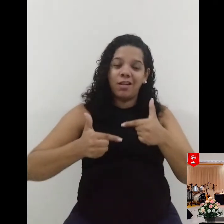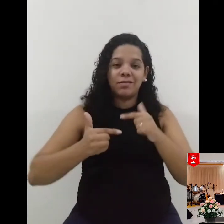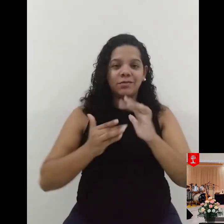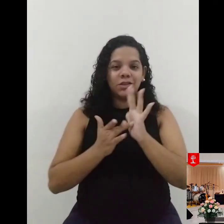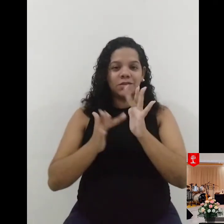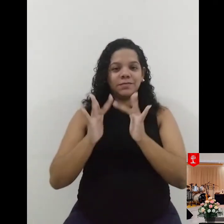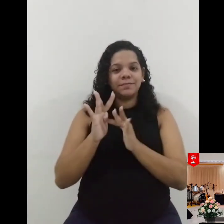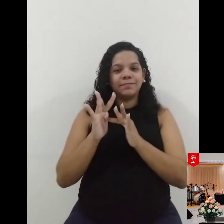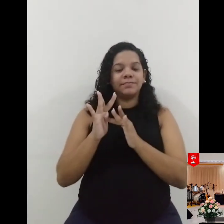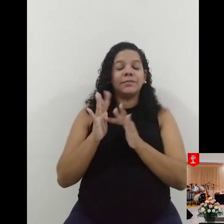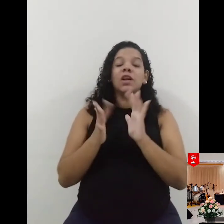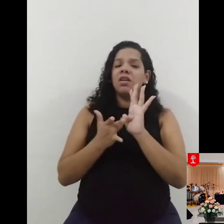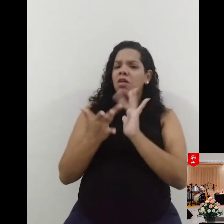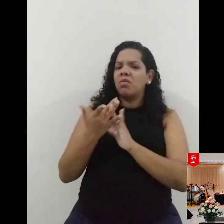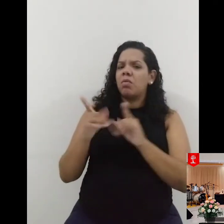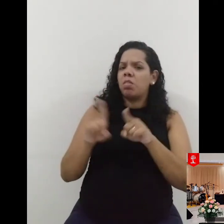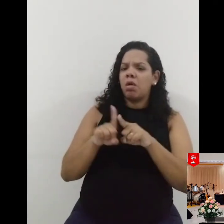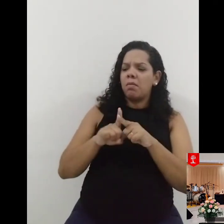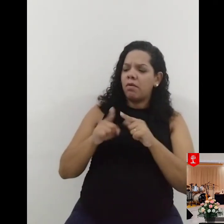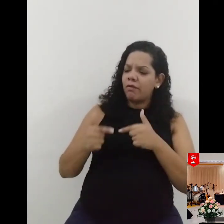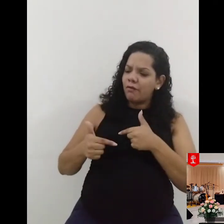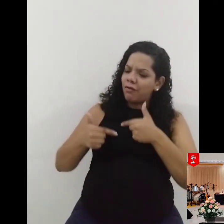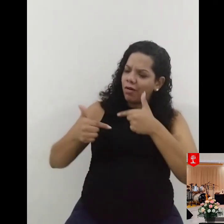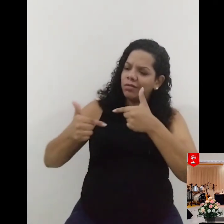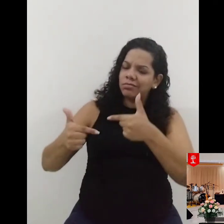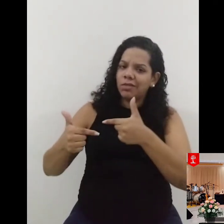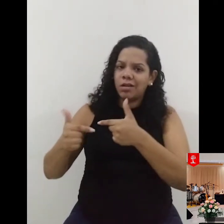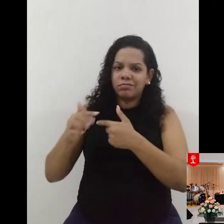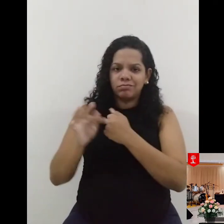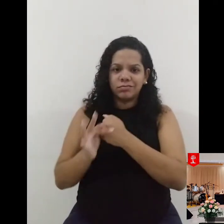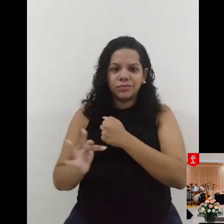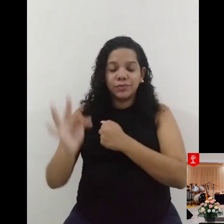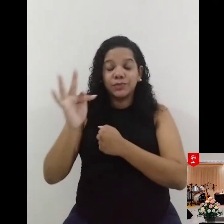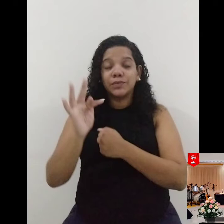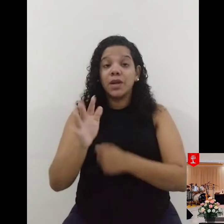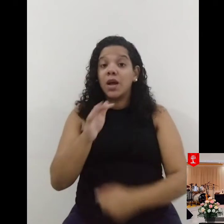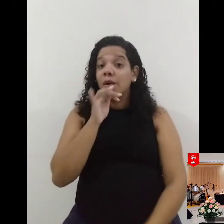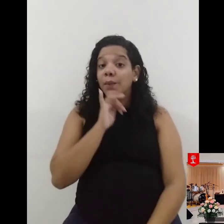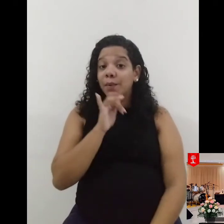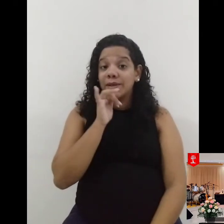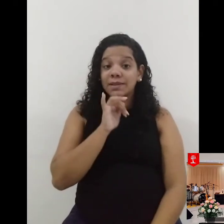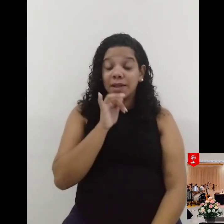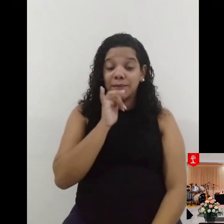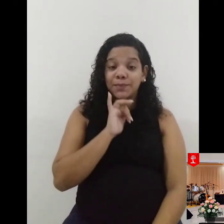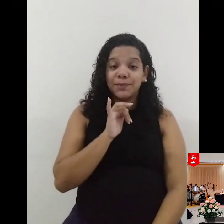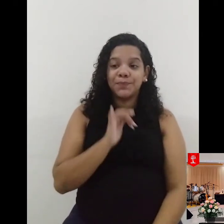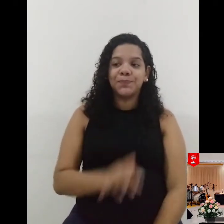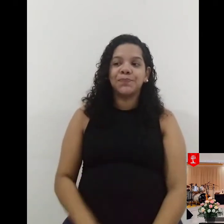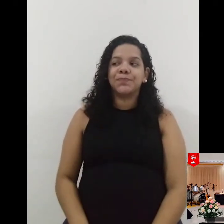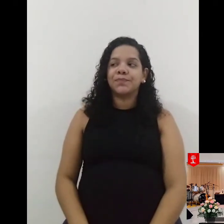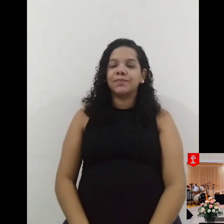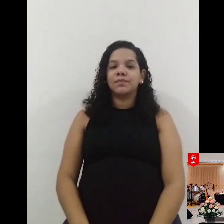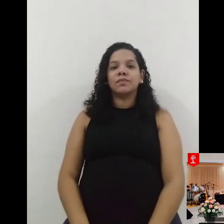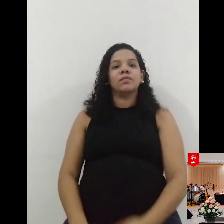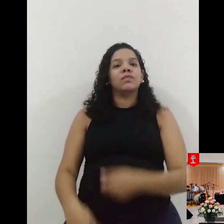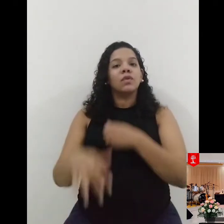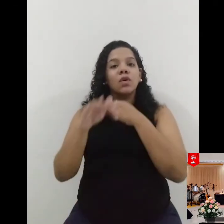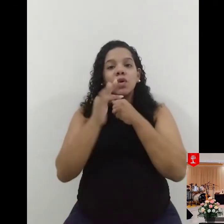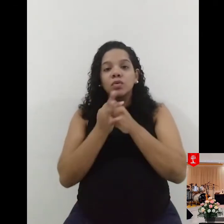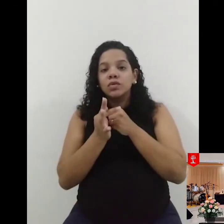texto diz que eles foram para experimentar Jesus. E eles disseram, é lícito pagar tributo a